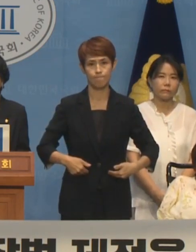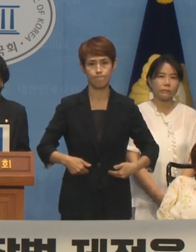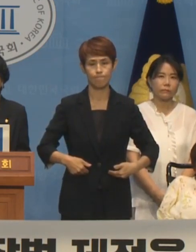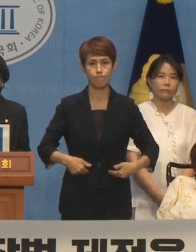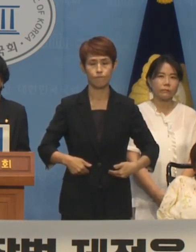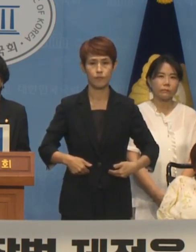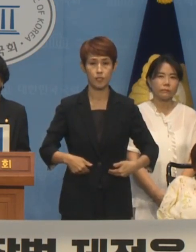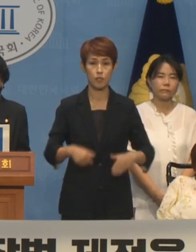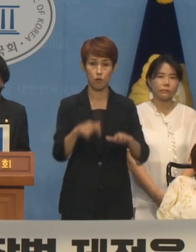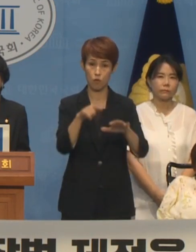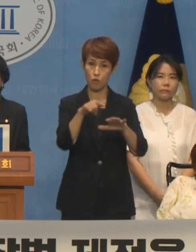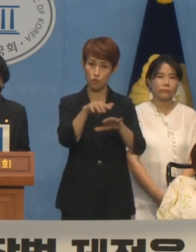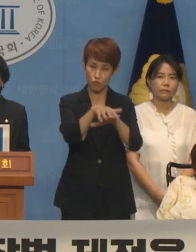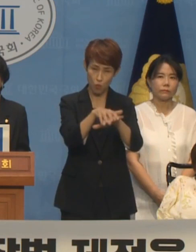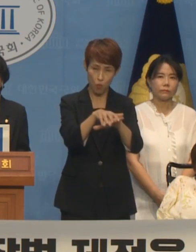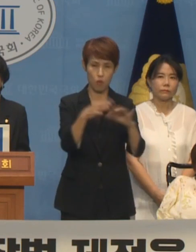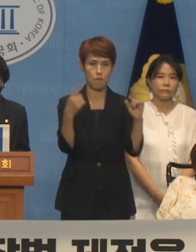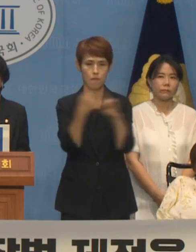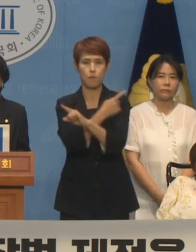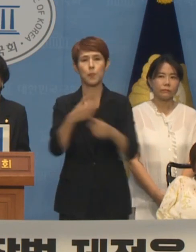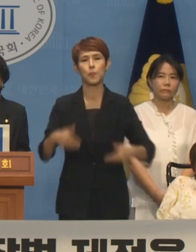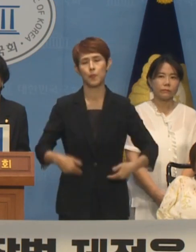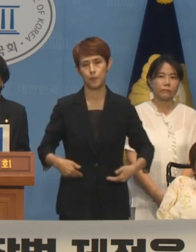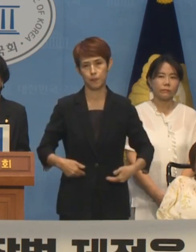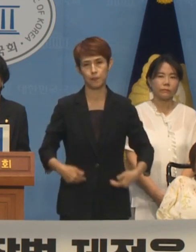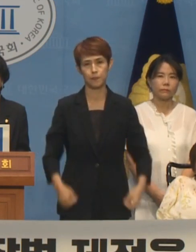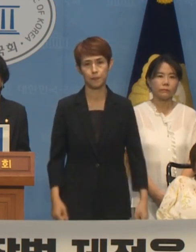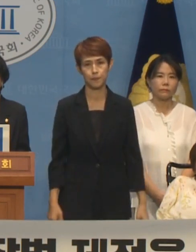대대적인 구조적 전환이 필요합니다.